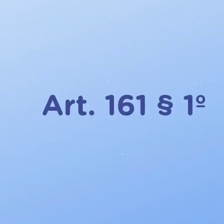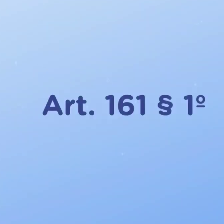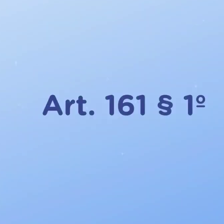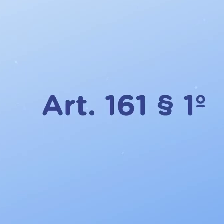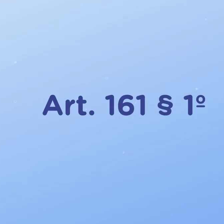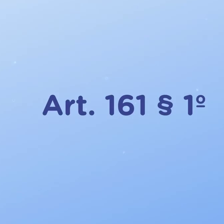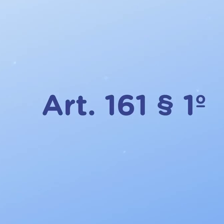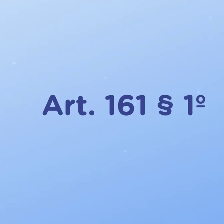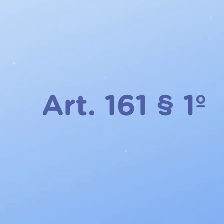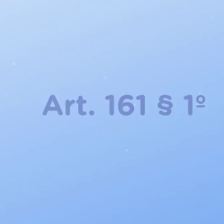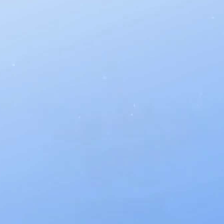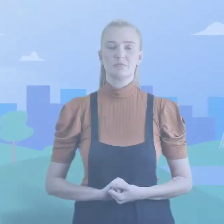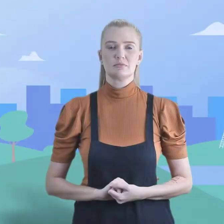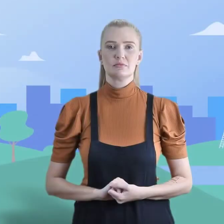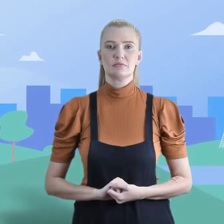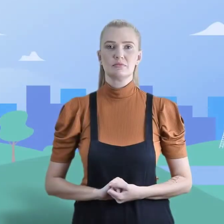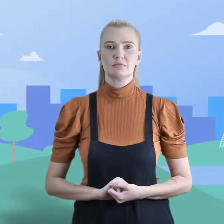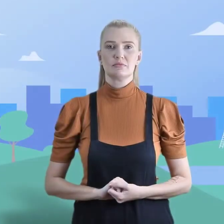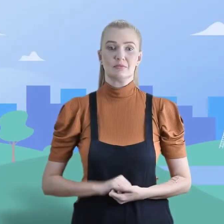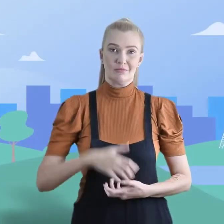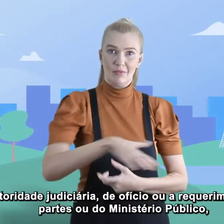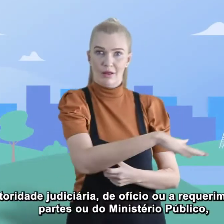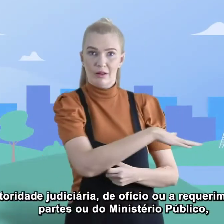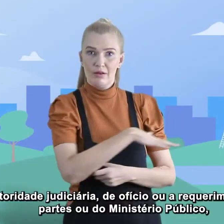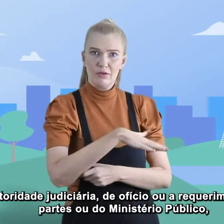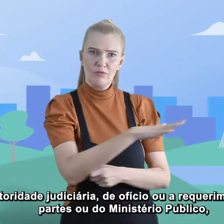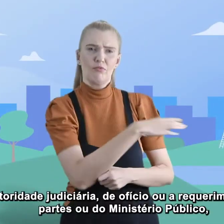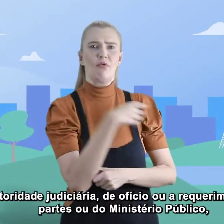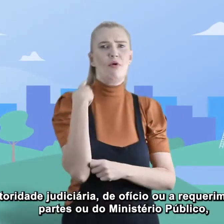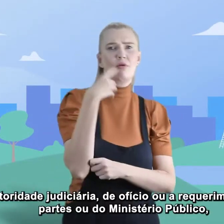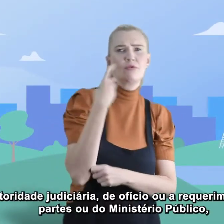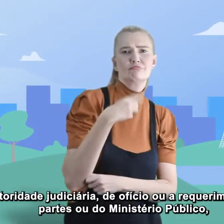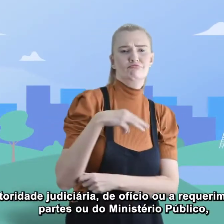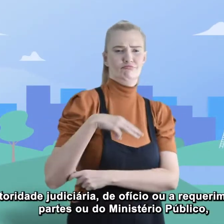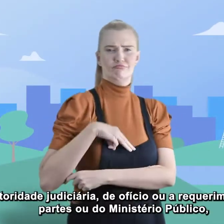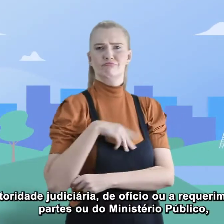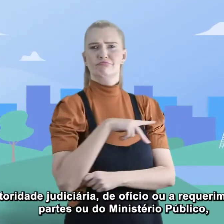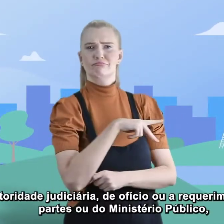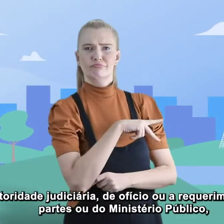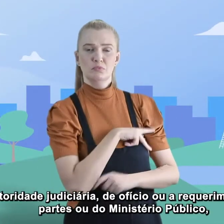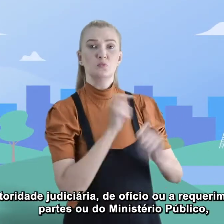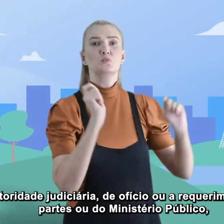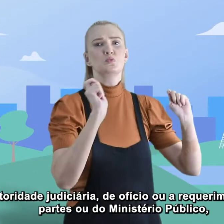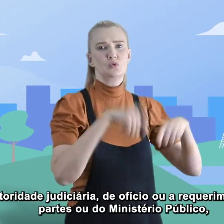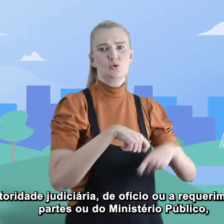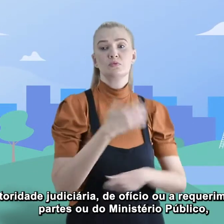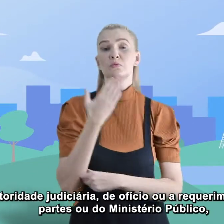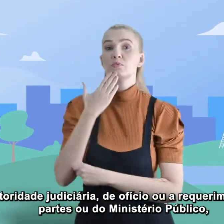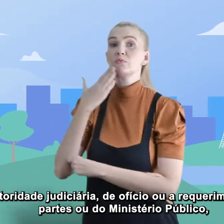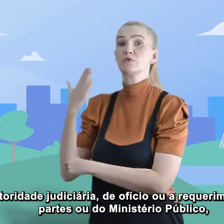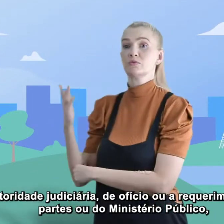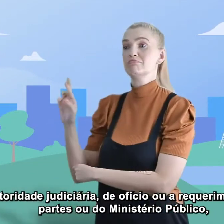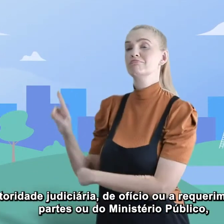Artigo 161, parágrafo primeiro. A autoridade judiciária, de ofício ou a requerimento das partes ou do Ministério